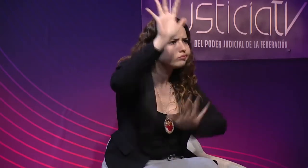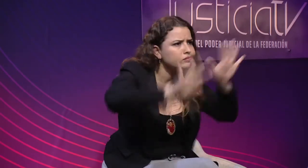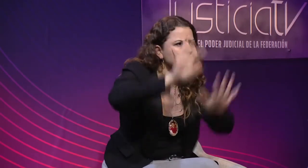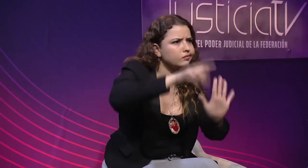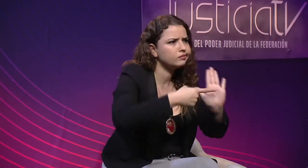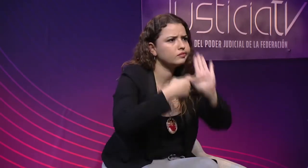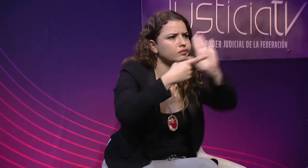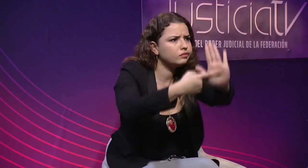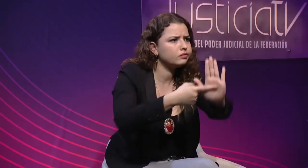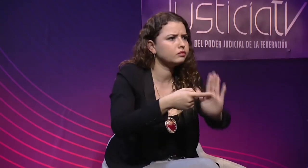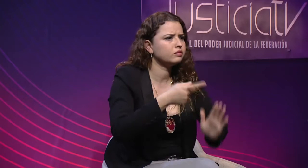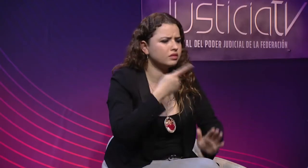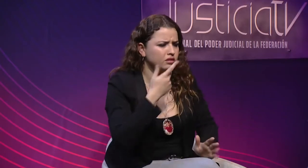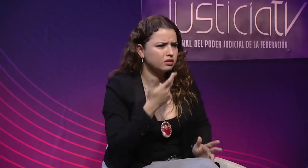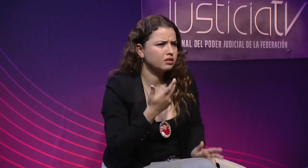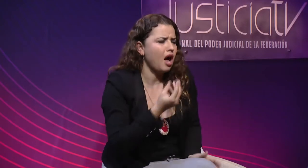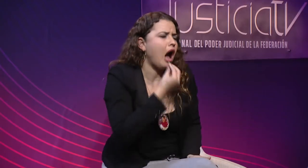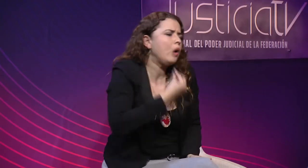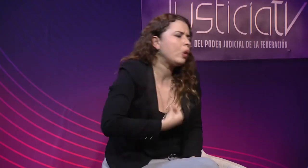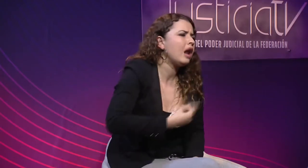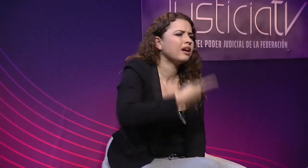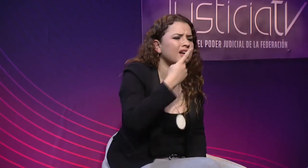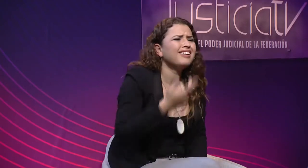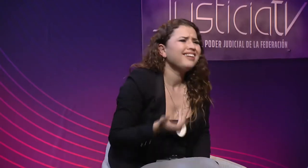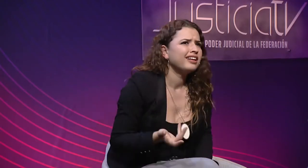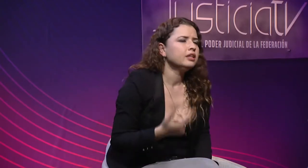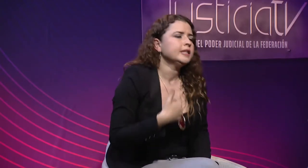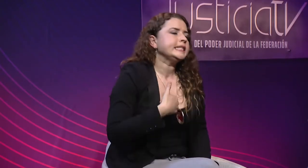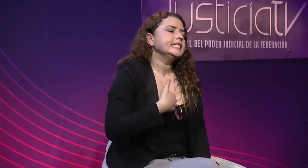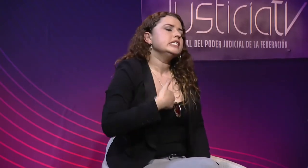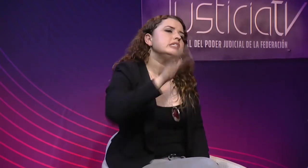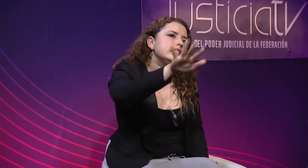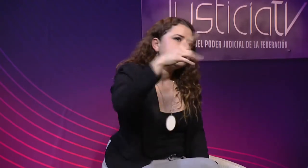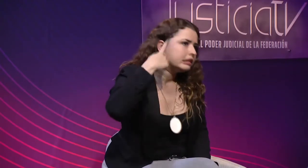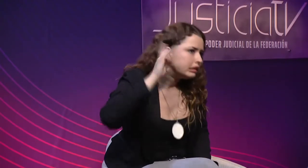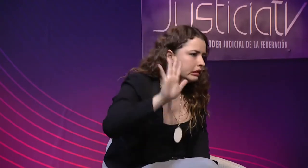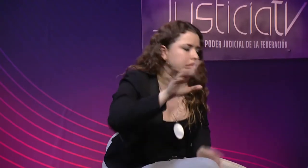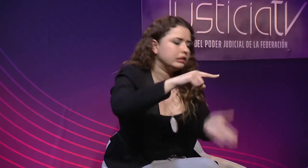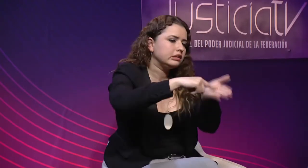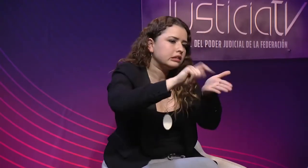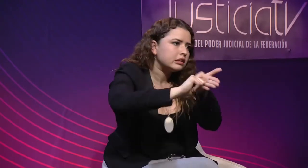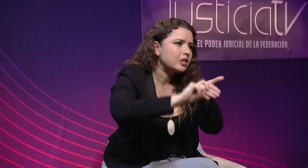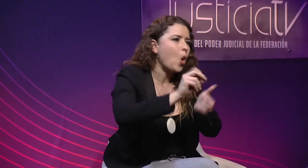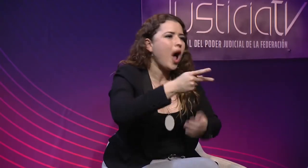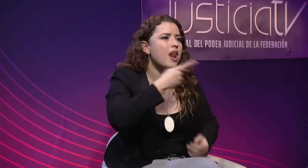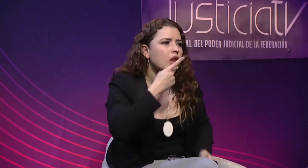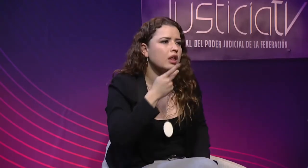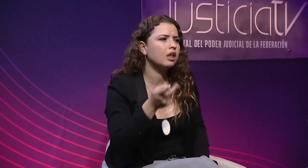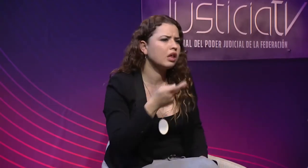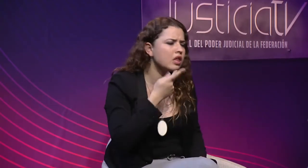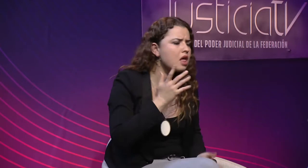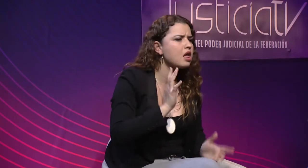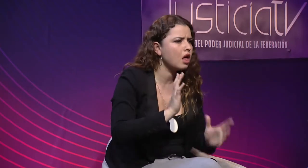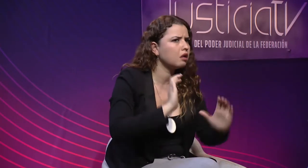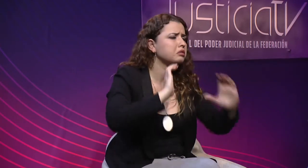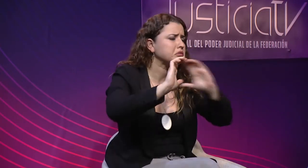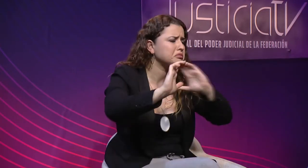Claro, yo puedo escribir y entonces, si llegara el caso de que un oyente no me entendiera, ¿no? Y decirle que es sordo,